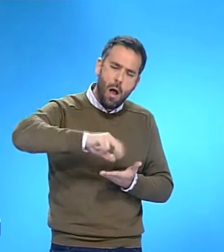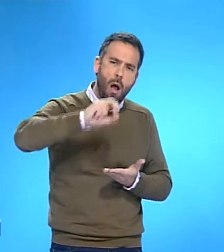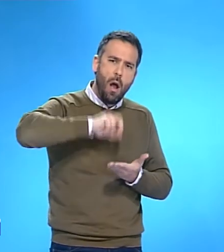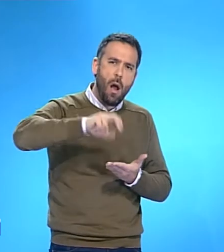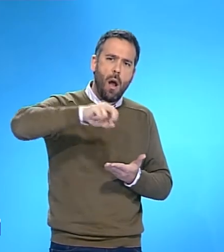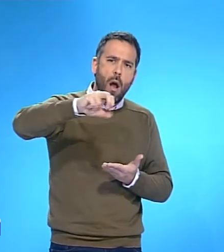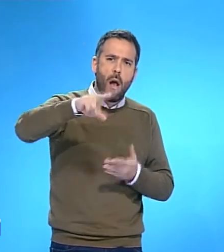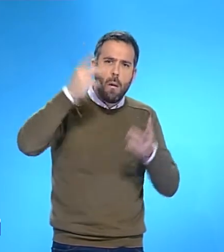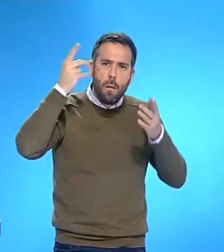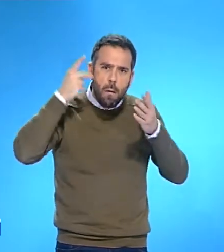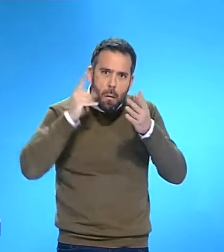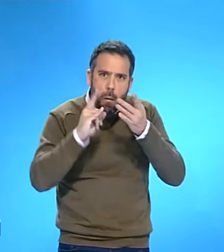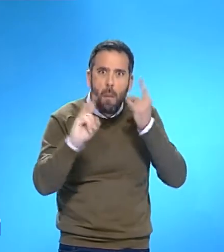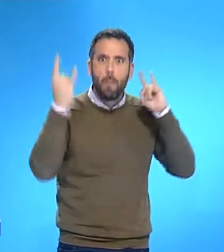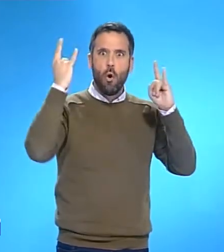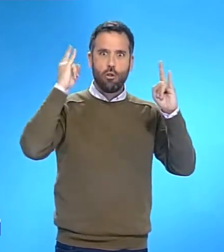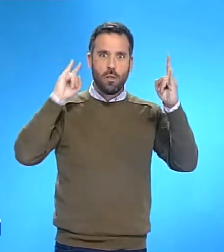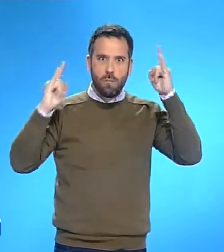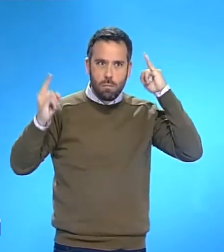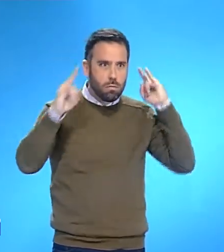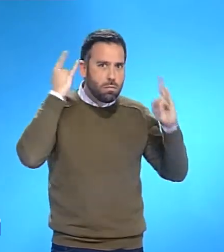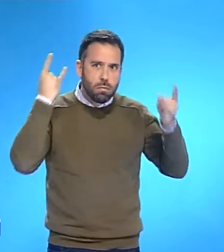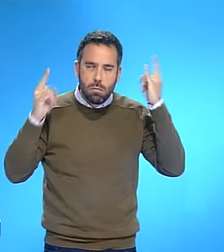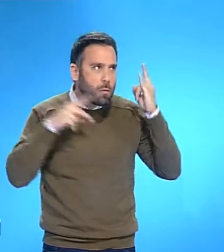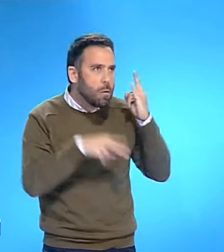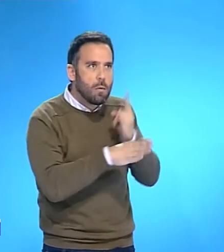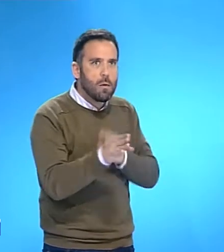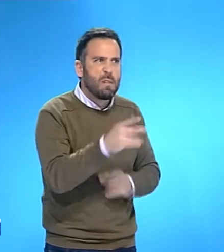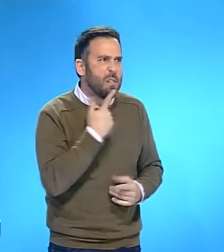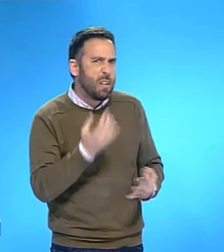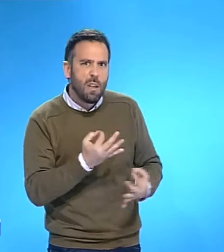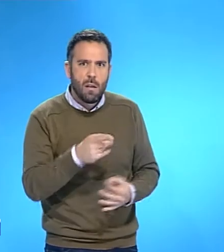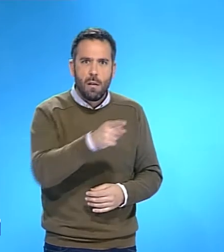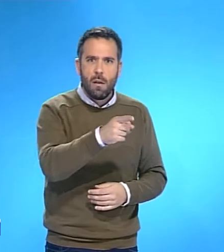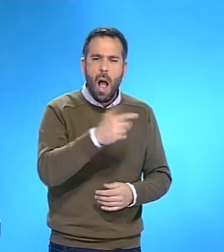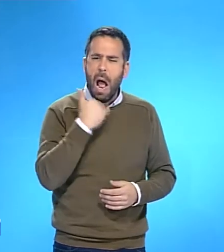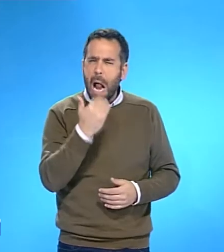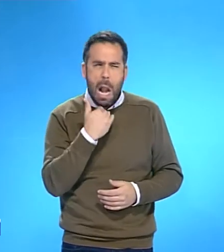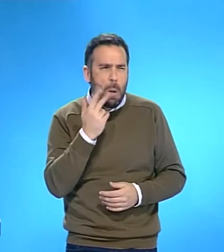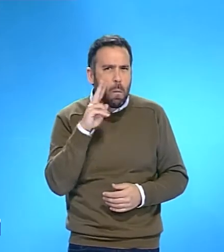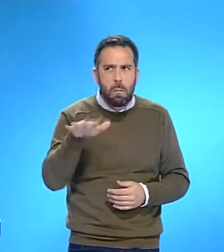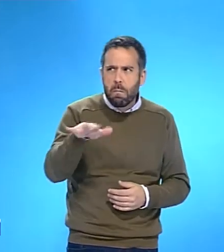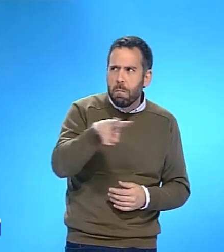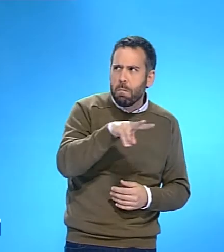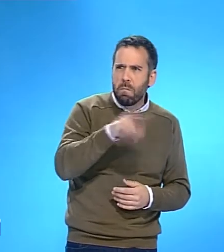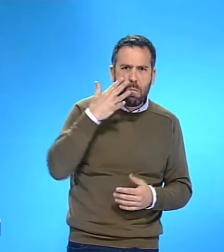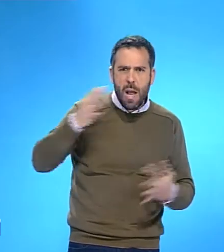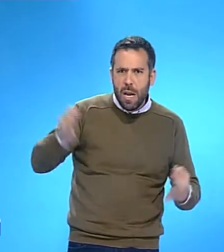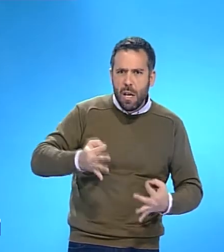Pensó ir a las montañas y andando, llegó al bosque. Algo que no sabía qué era le decía que había